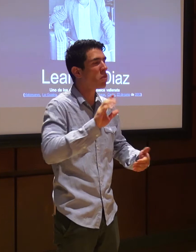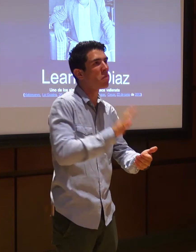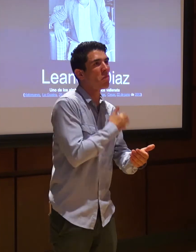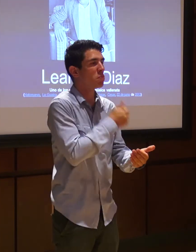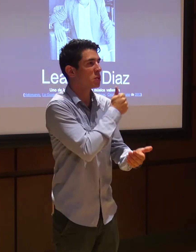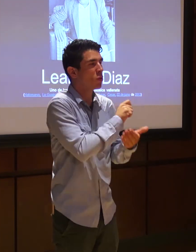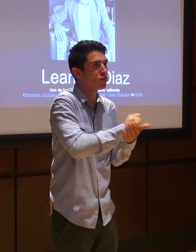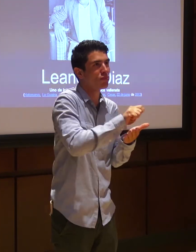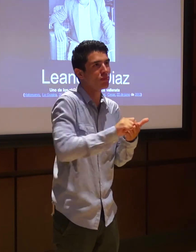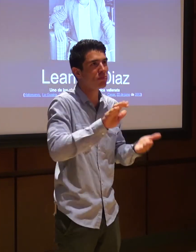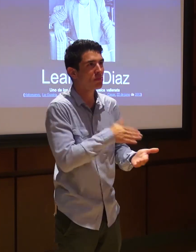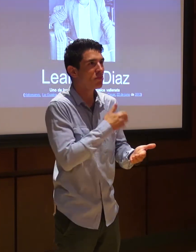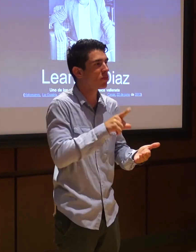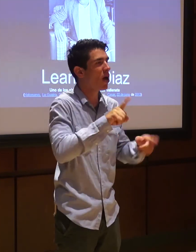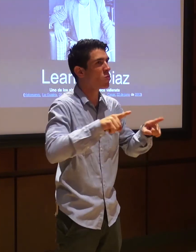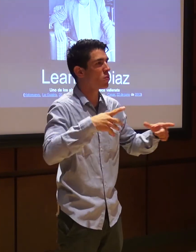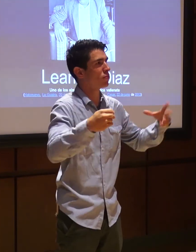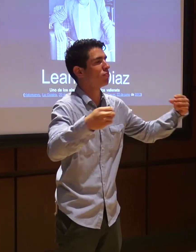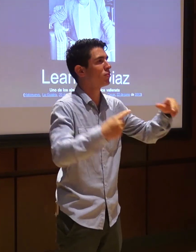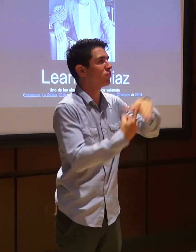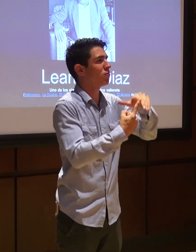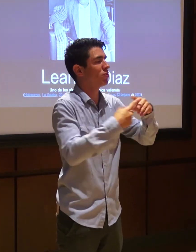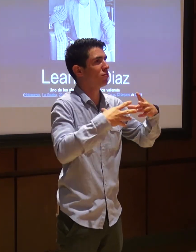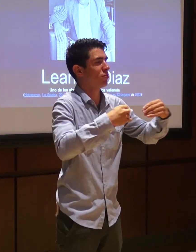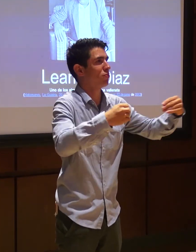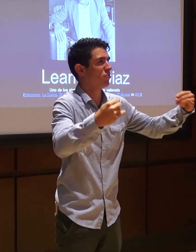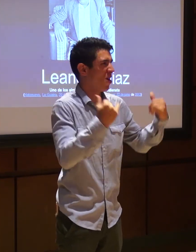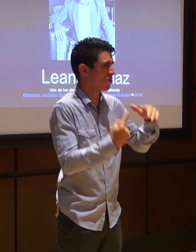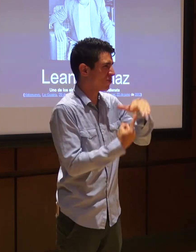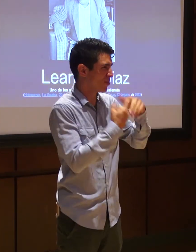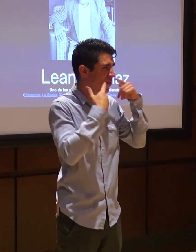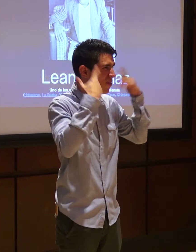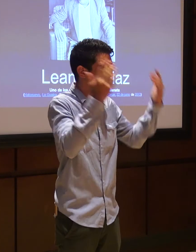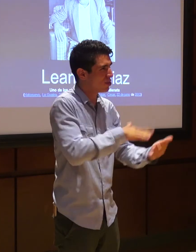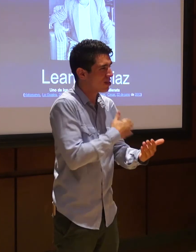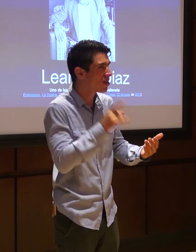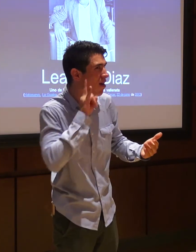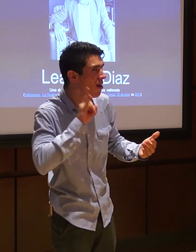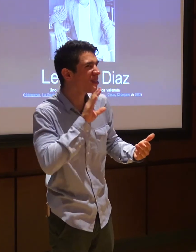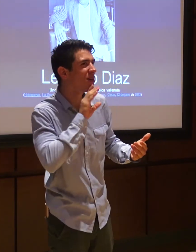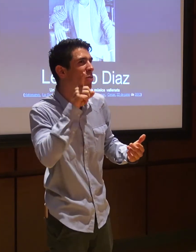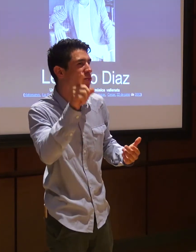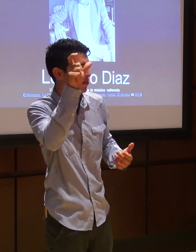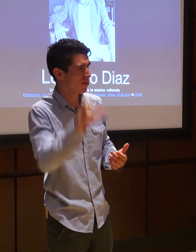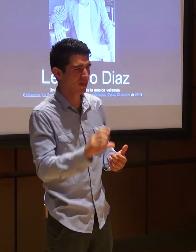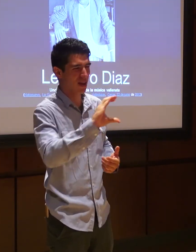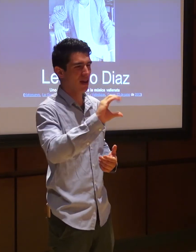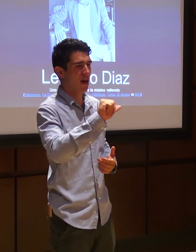Anteriormente no había tecnología en la época en la que él se inspiraba, entonces escribía muchos versos y